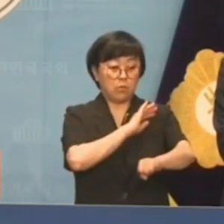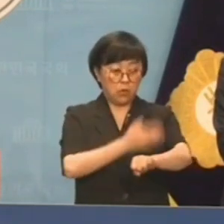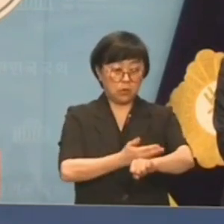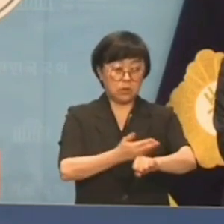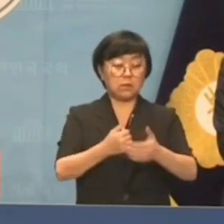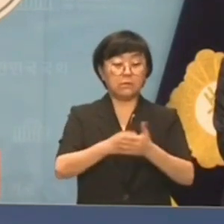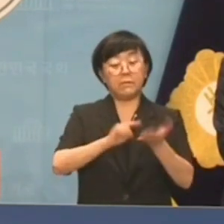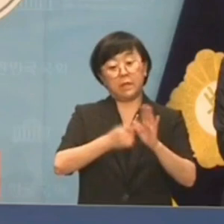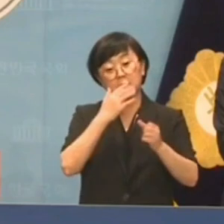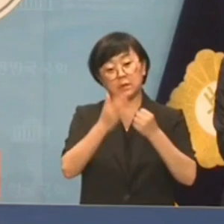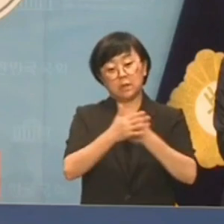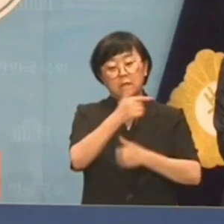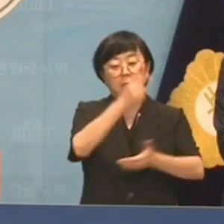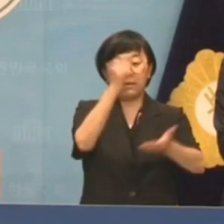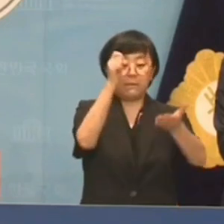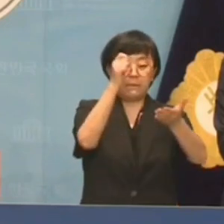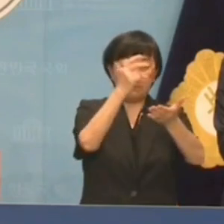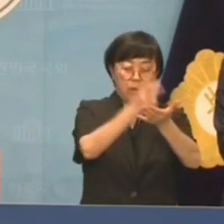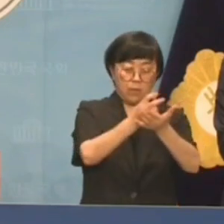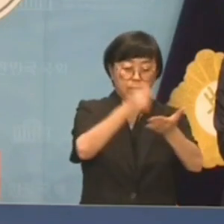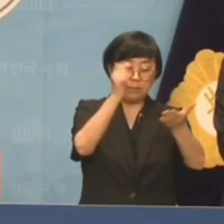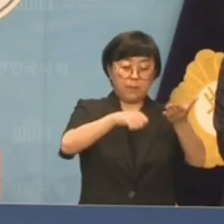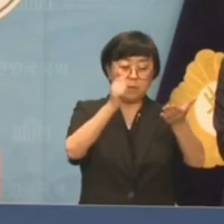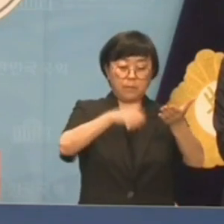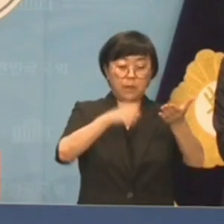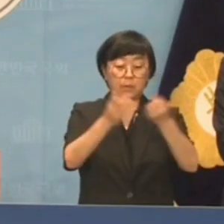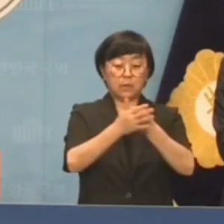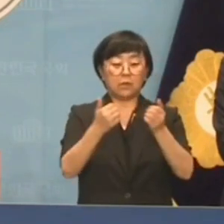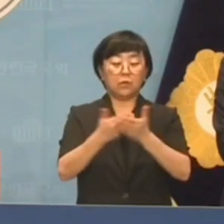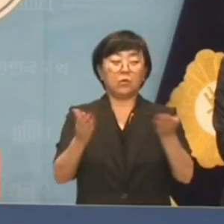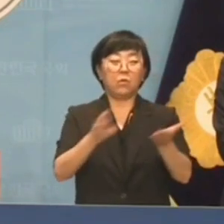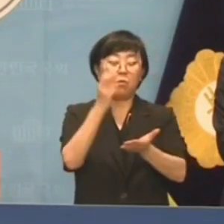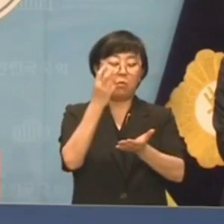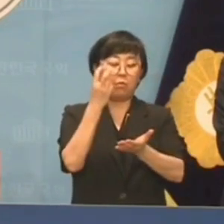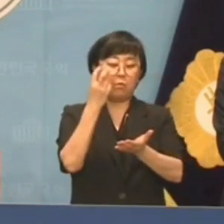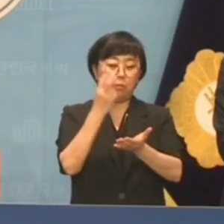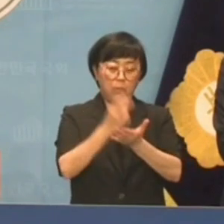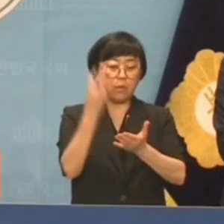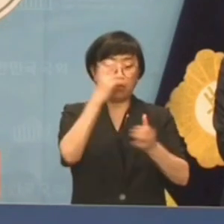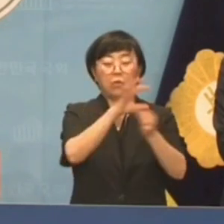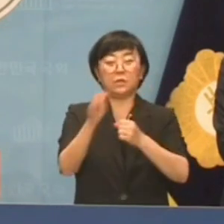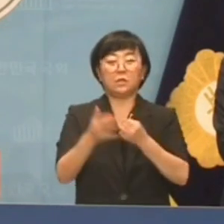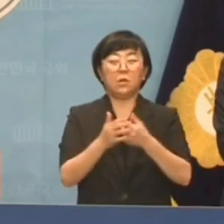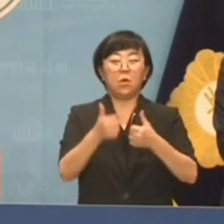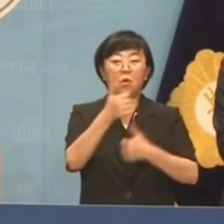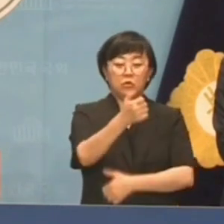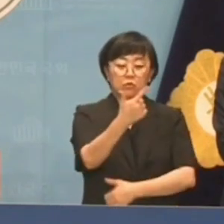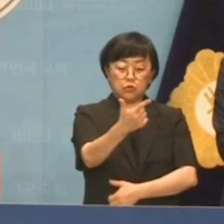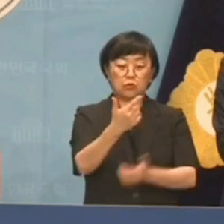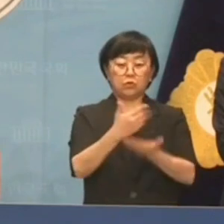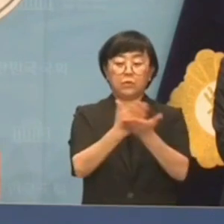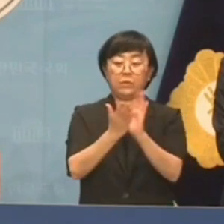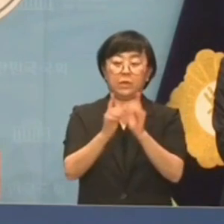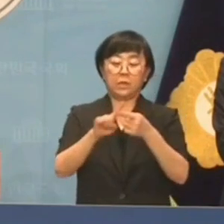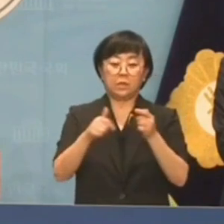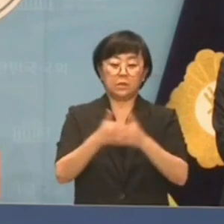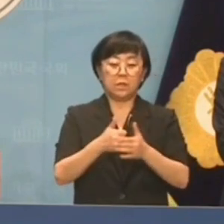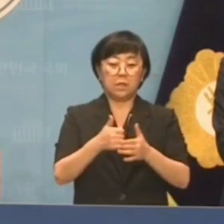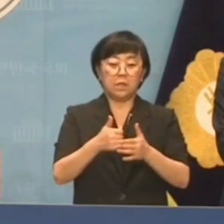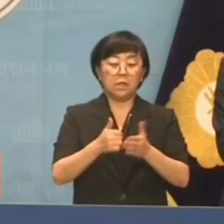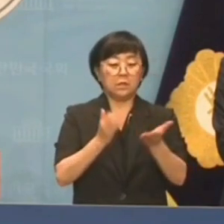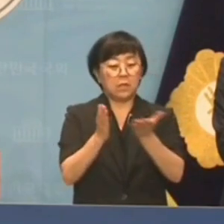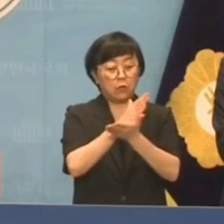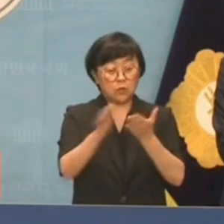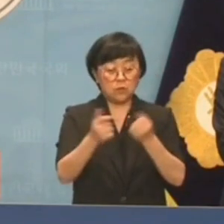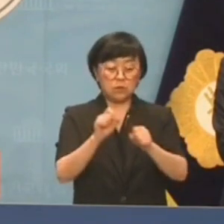수 있도록 대법원 판례상 노동법의 보호 대상이라고 판단되는 56개 정도의 업종으로 소분류되어